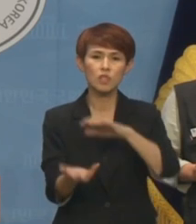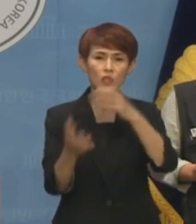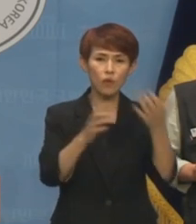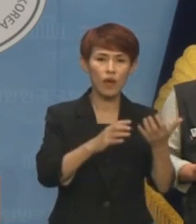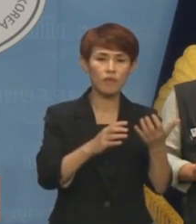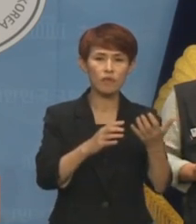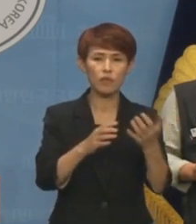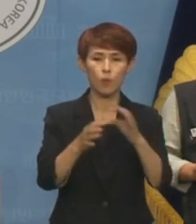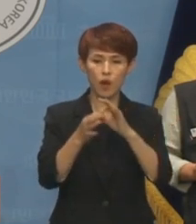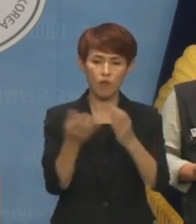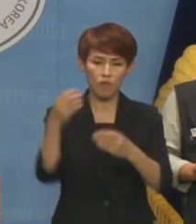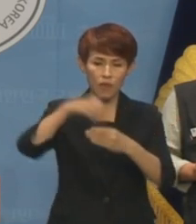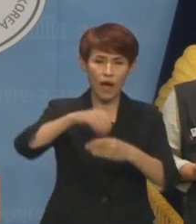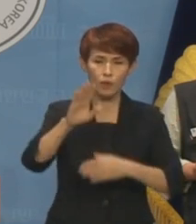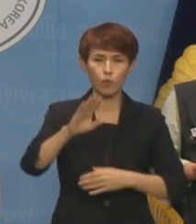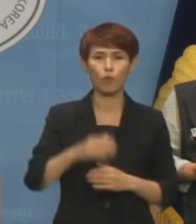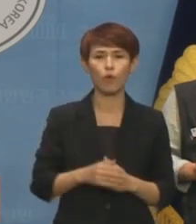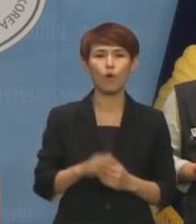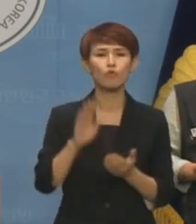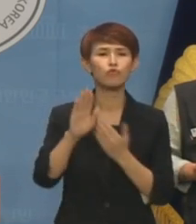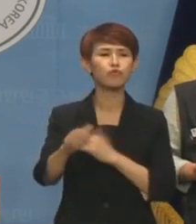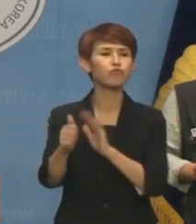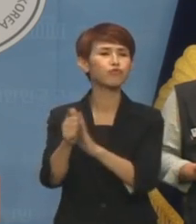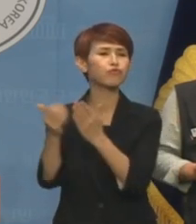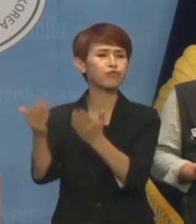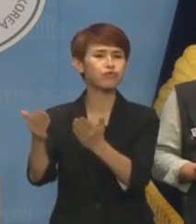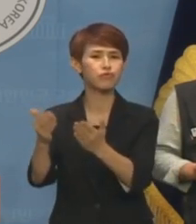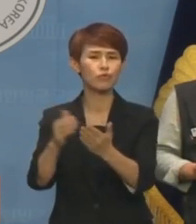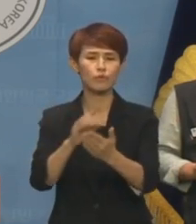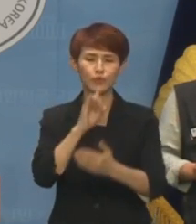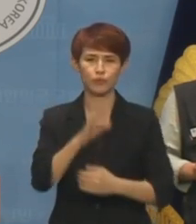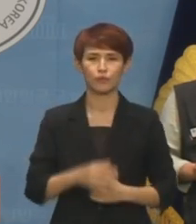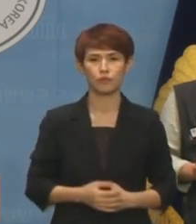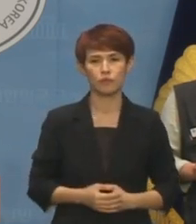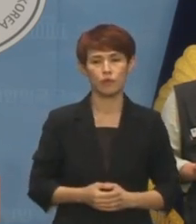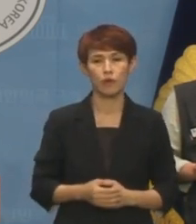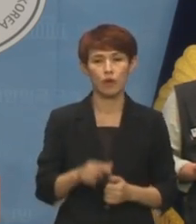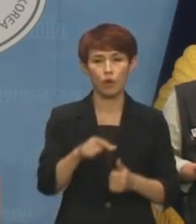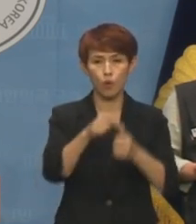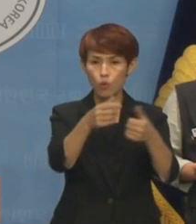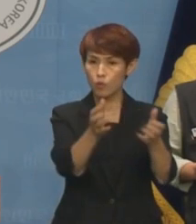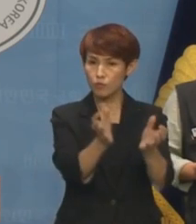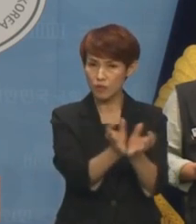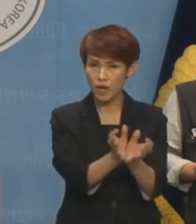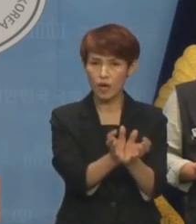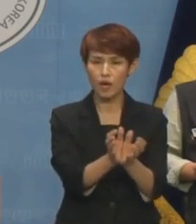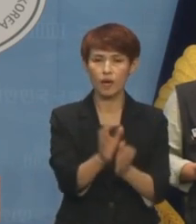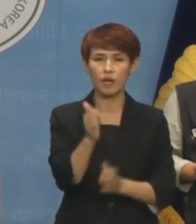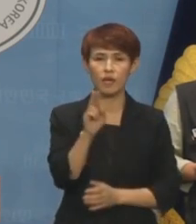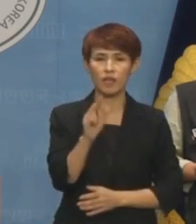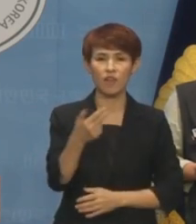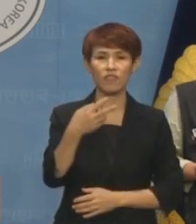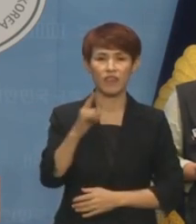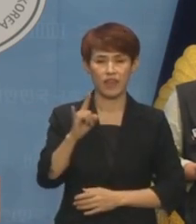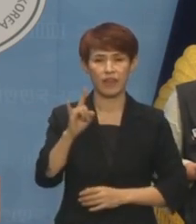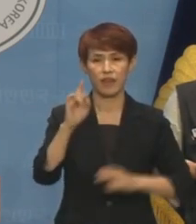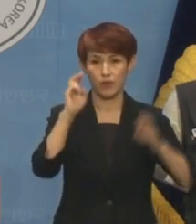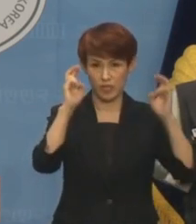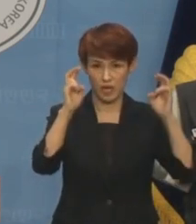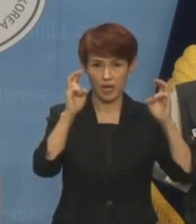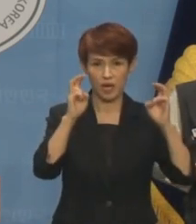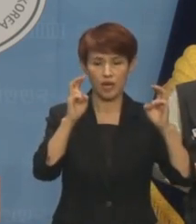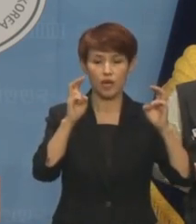파트너가 아니라 사후적 지원 대상일 뿐이다. 고용노동부가 현대자동차 재벌 그리고 협력사들과